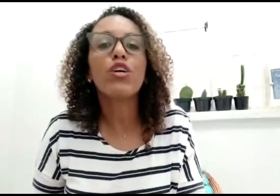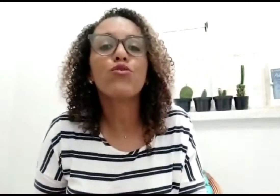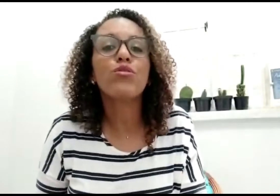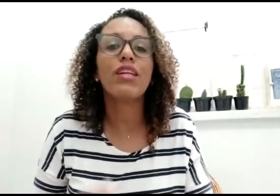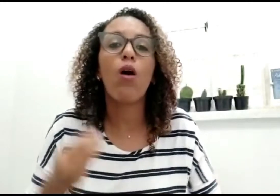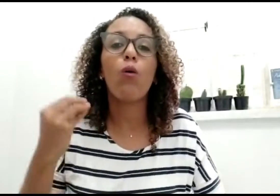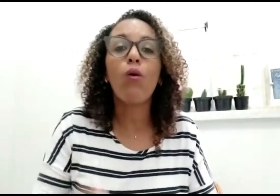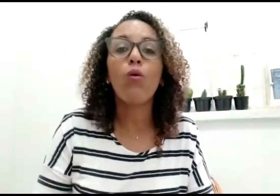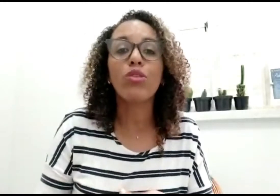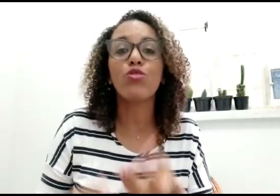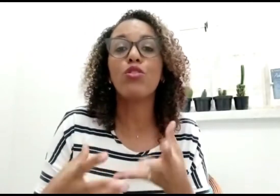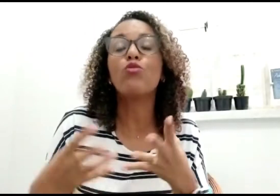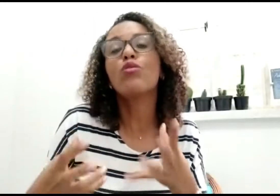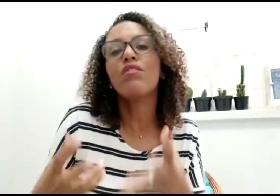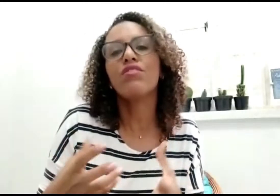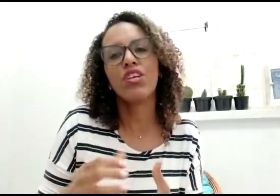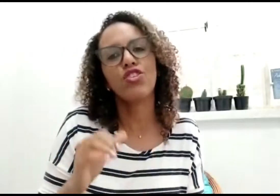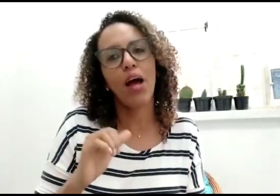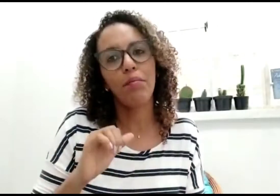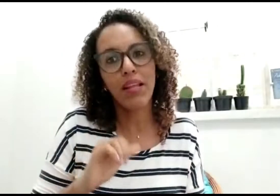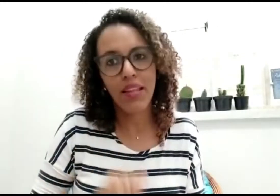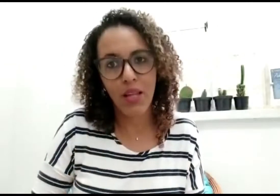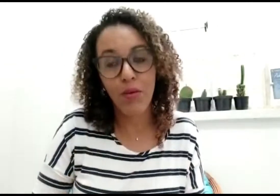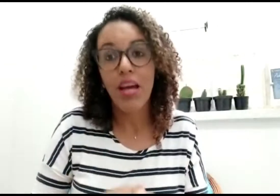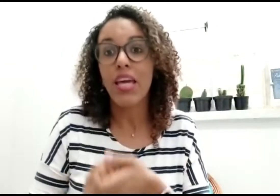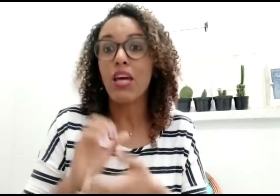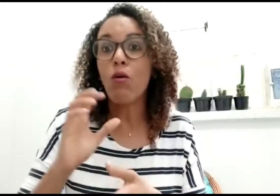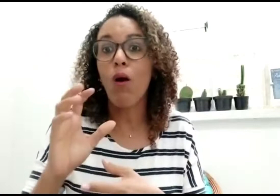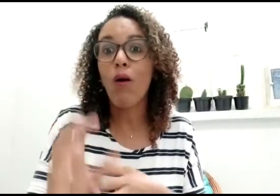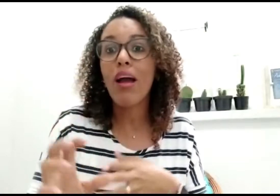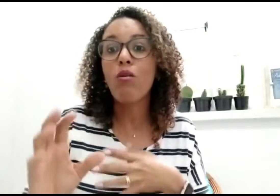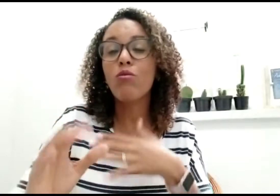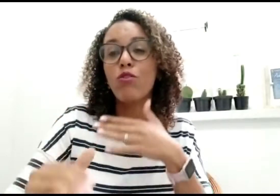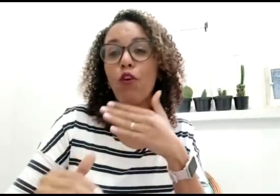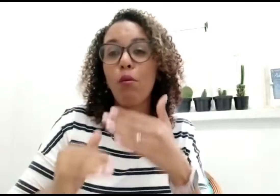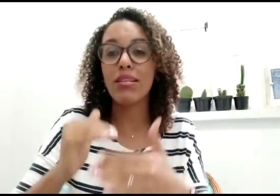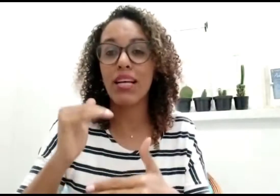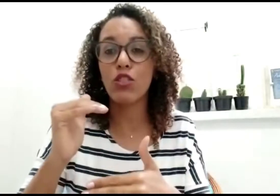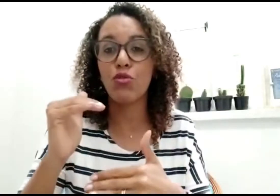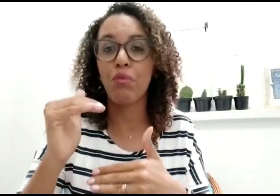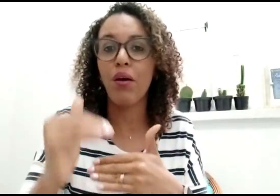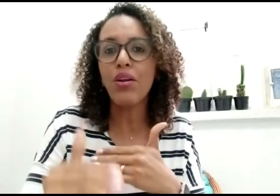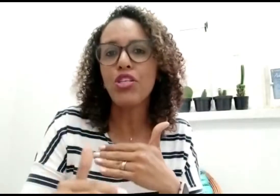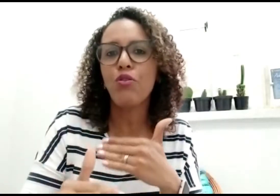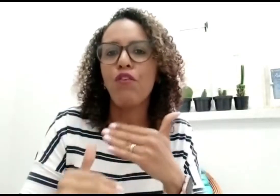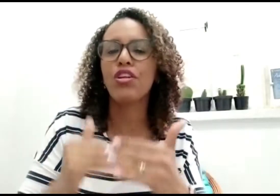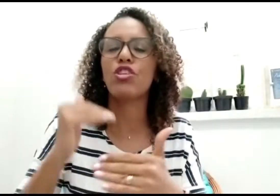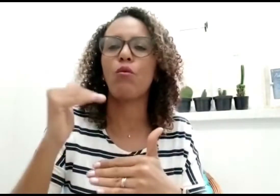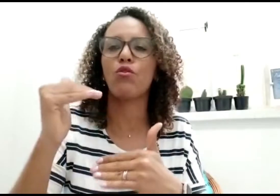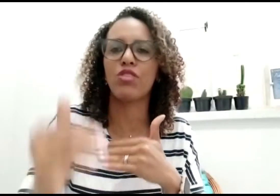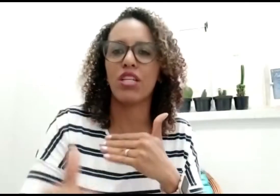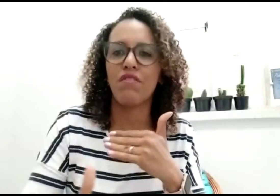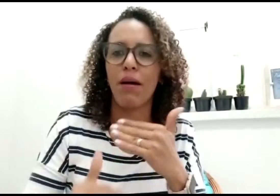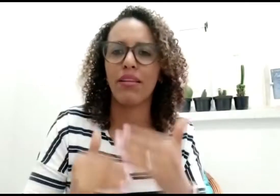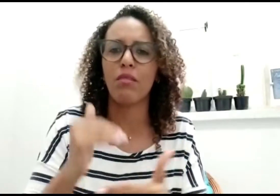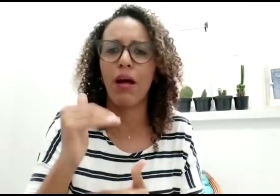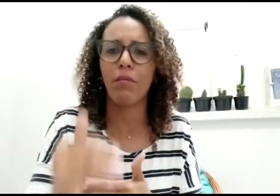do sinal, qual é o contexto de tudo que você está aprendendo e qual é, quando for começar as suas maiores dúvidas de quando você estiver partindo para